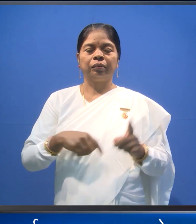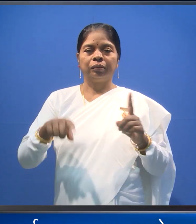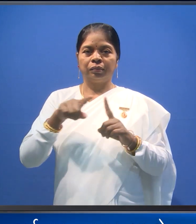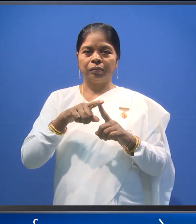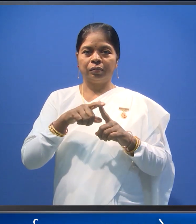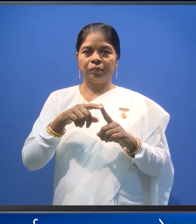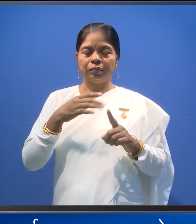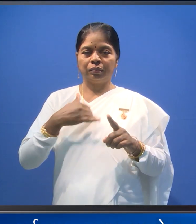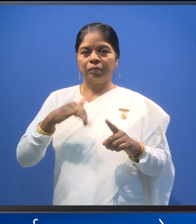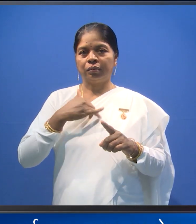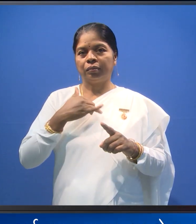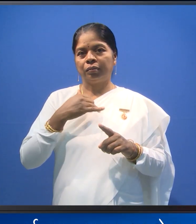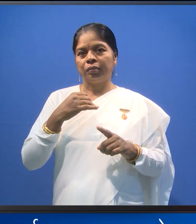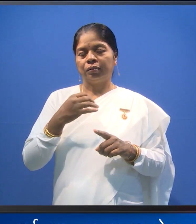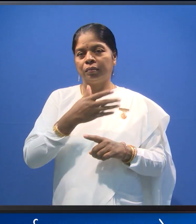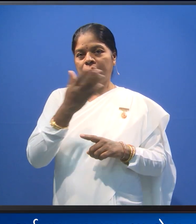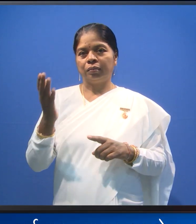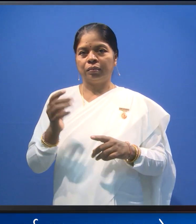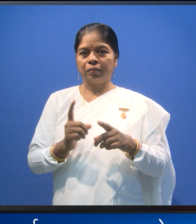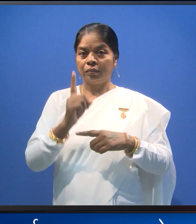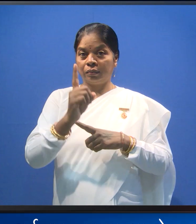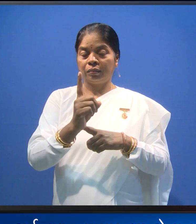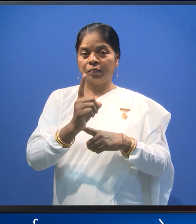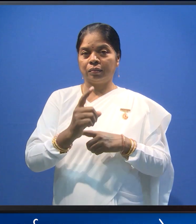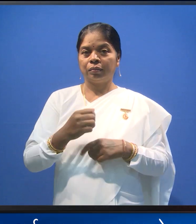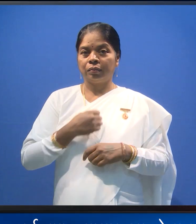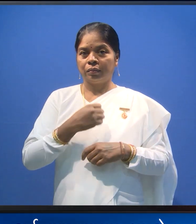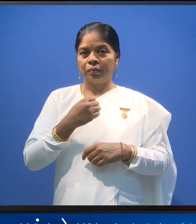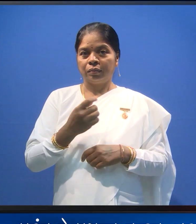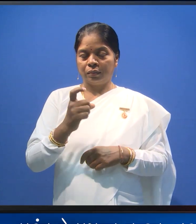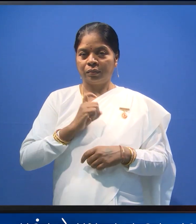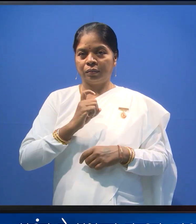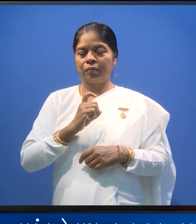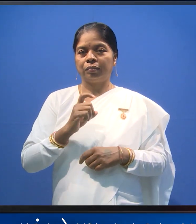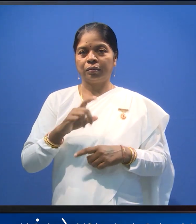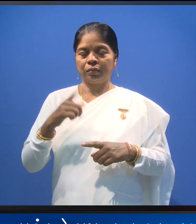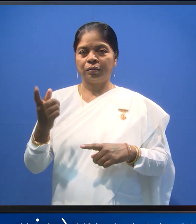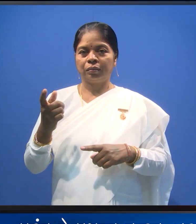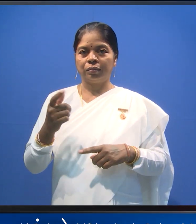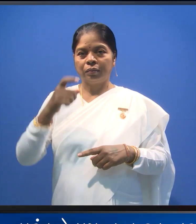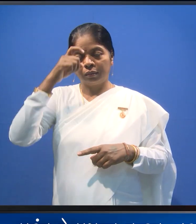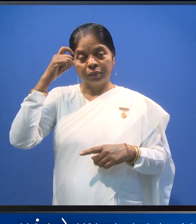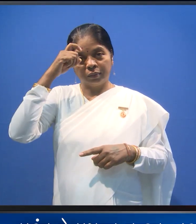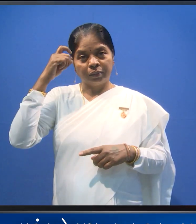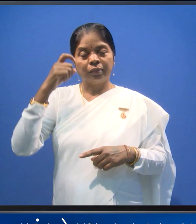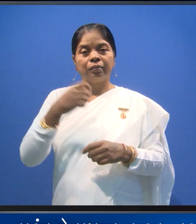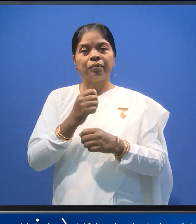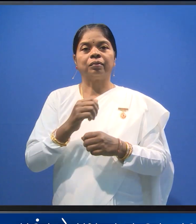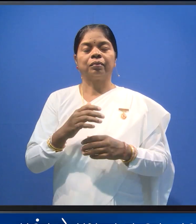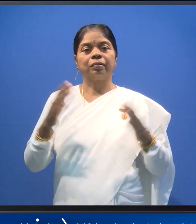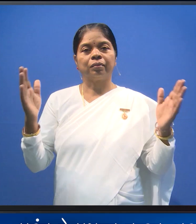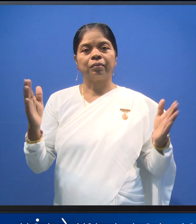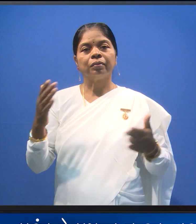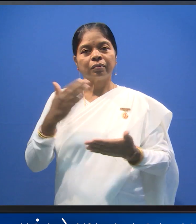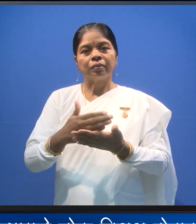सर्वजण आपापल्या क्षेत्रात अग्रेसर होऊ इच्छितात, परंतु हे प्रयत्न करत असताना अनेक